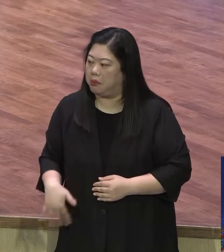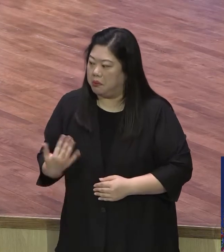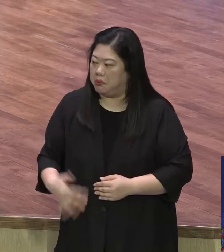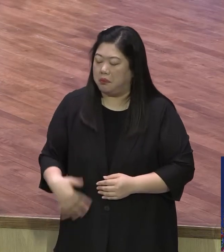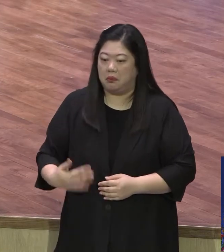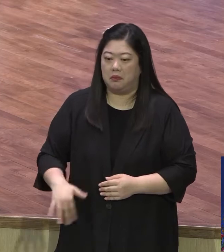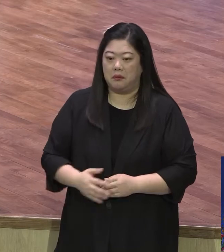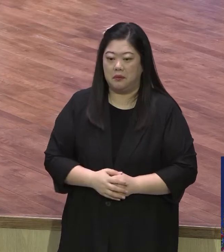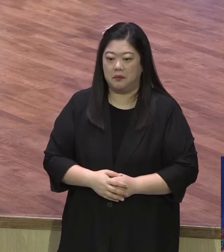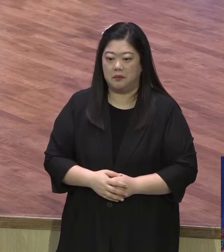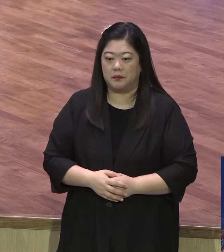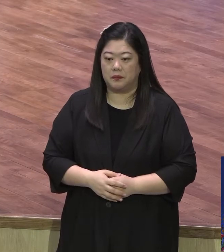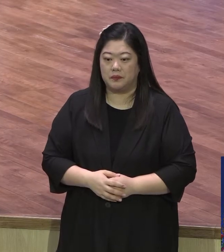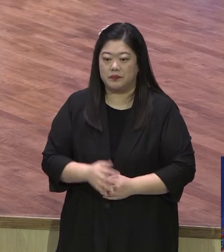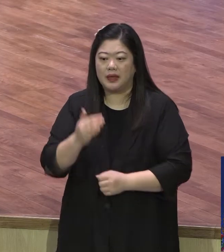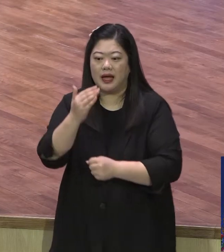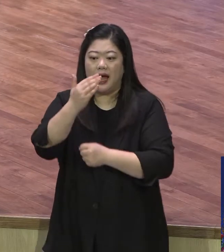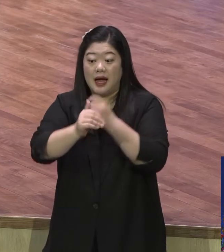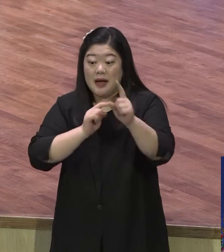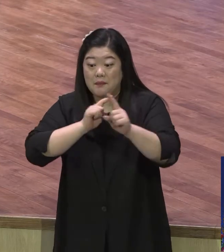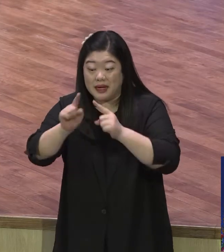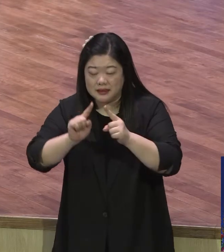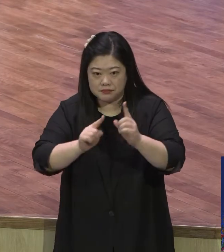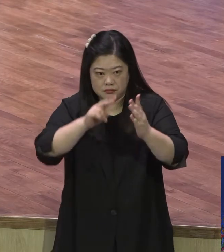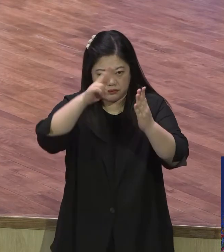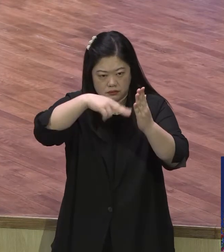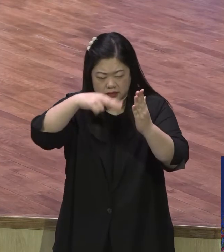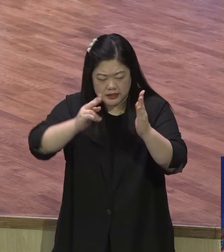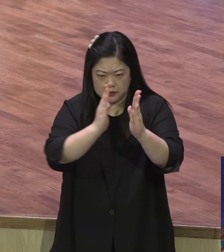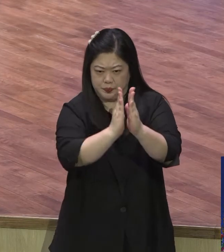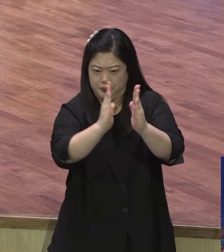놓으면요 선교자가 누굴 만나도 딱 가지고 맥세지 쫙 할 수 있다